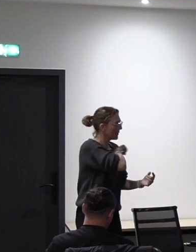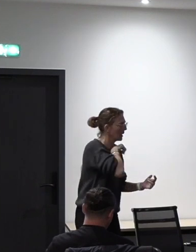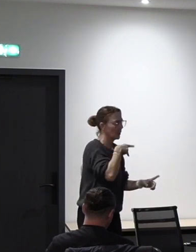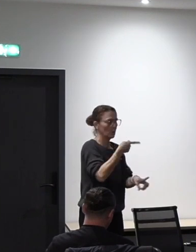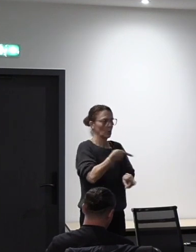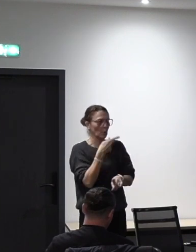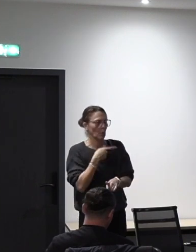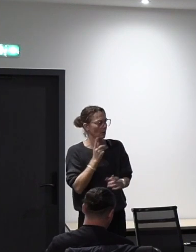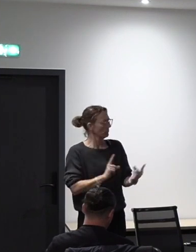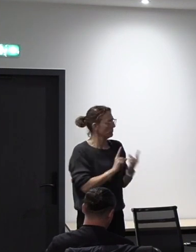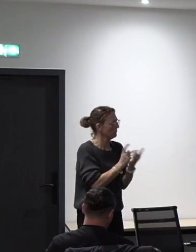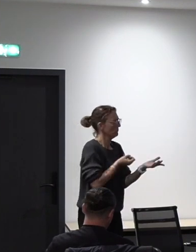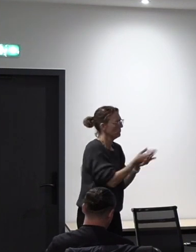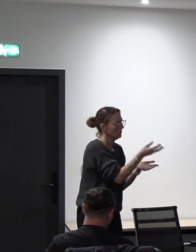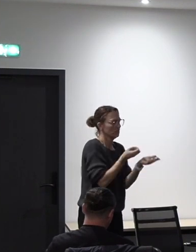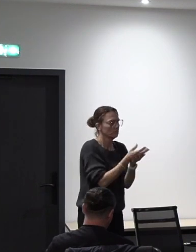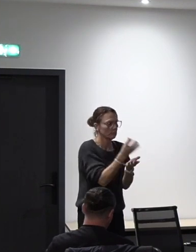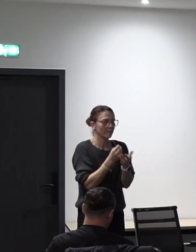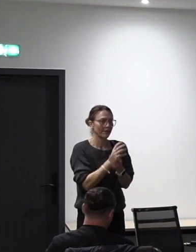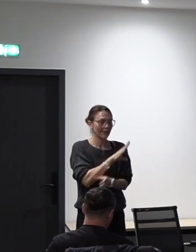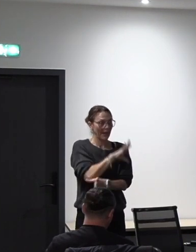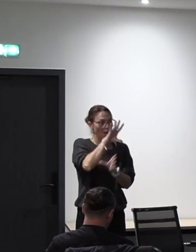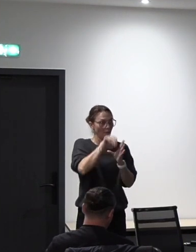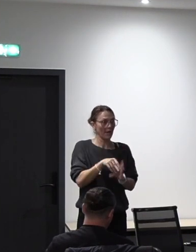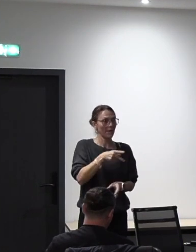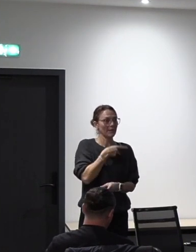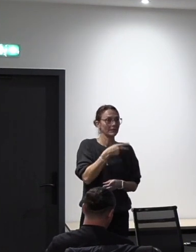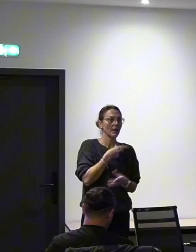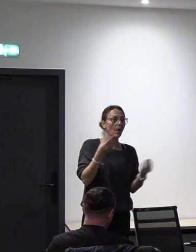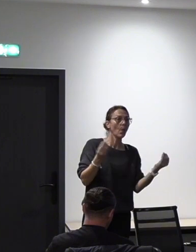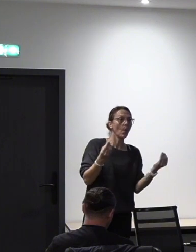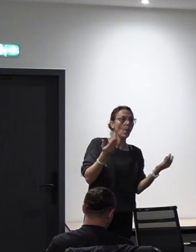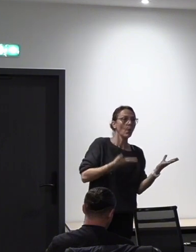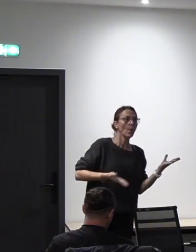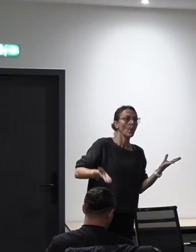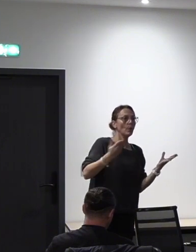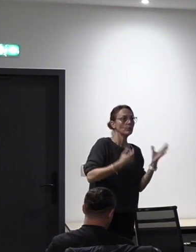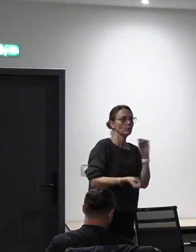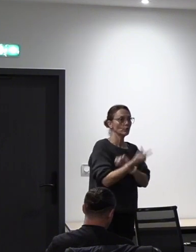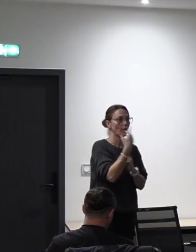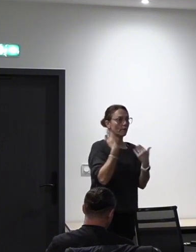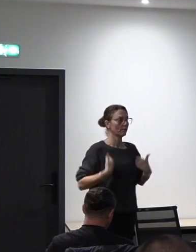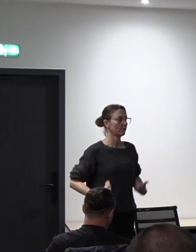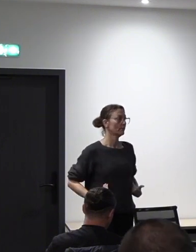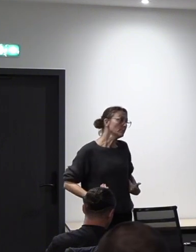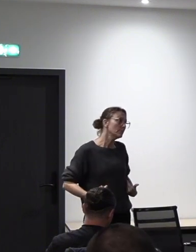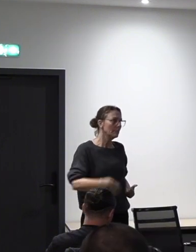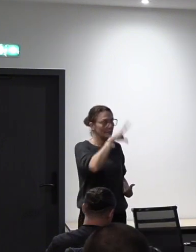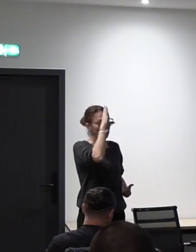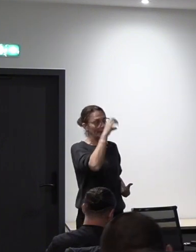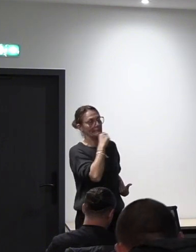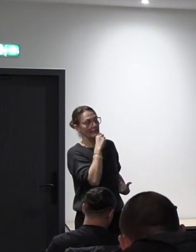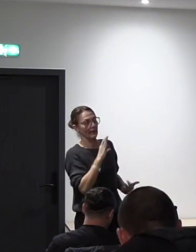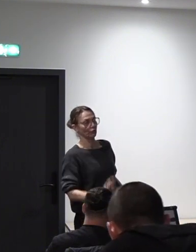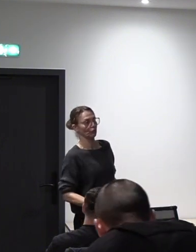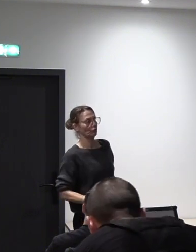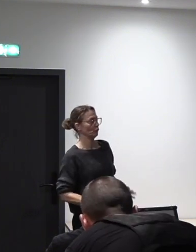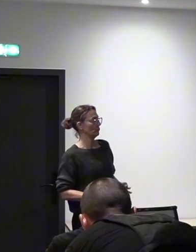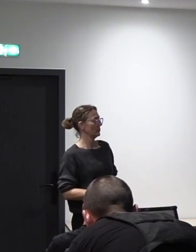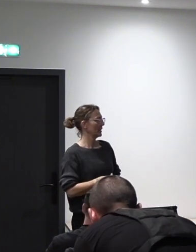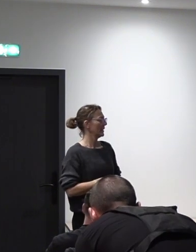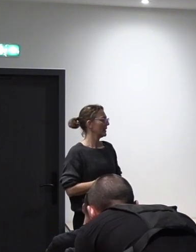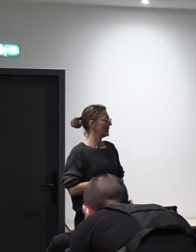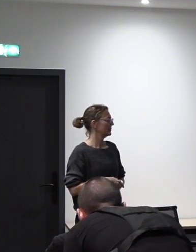on l'a assez dit. Et Dieu sait si les médecins sont rarement dans ces colloques. J'en suis un, mais par accident, par accident à